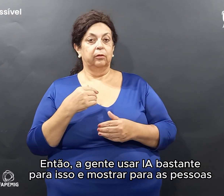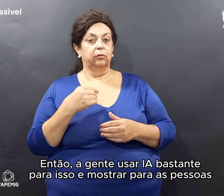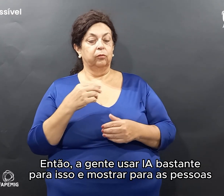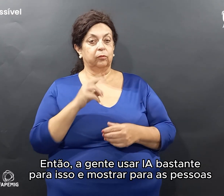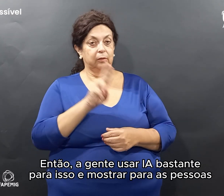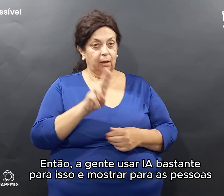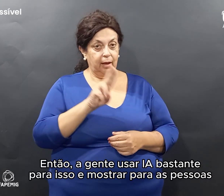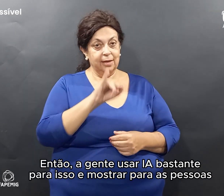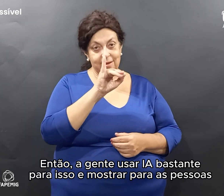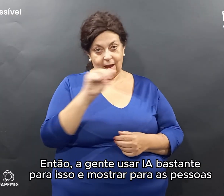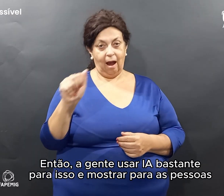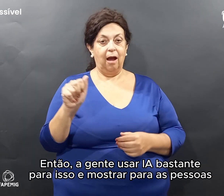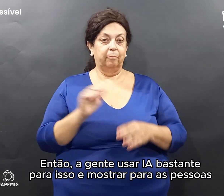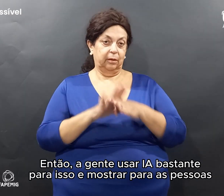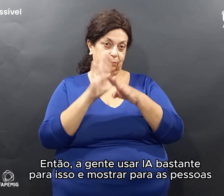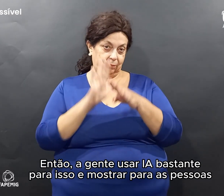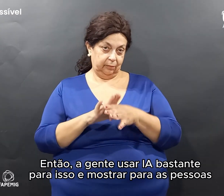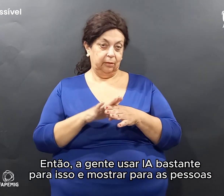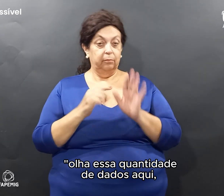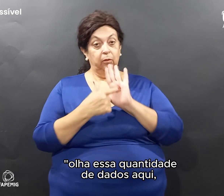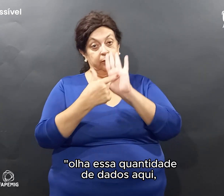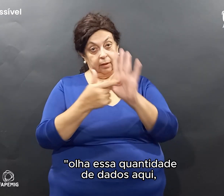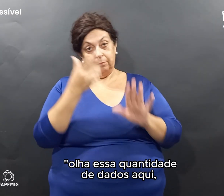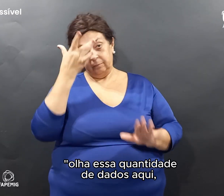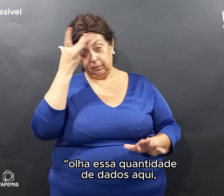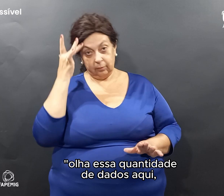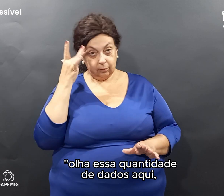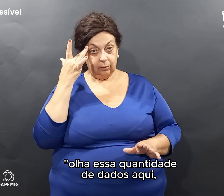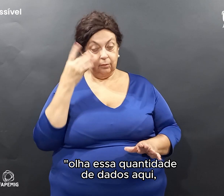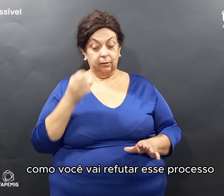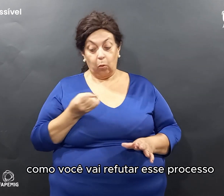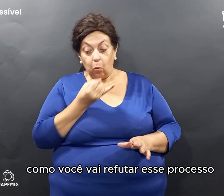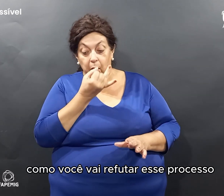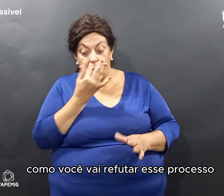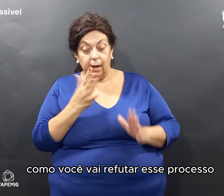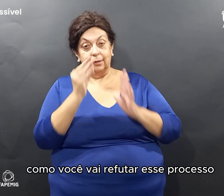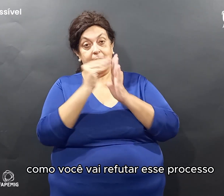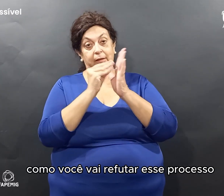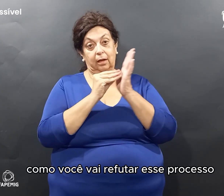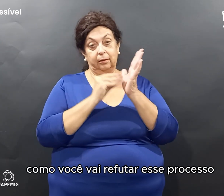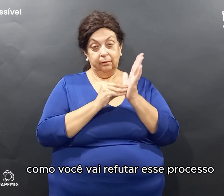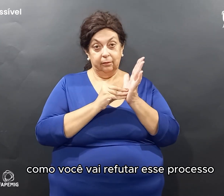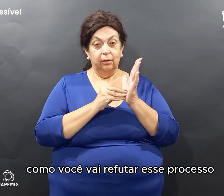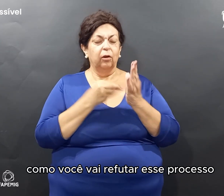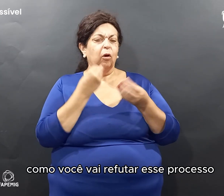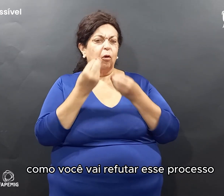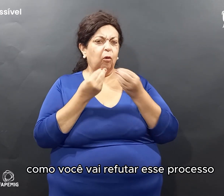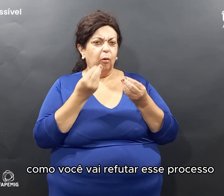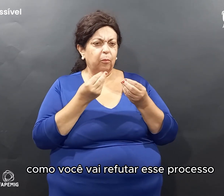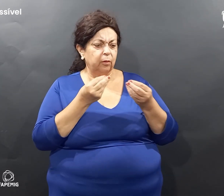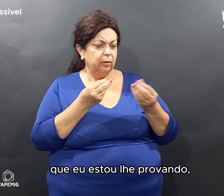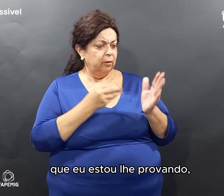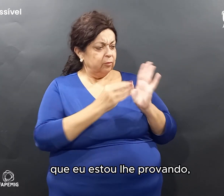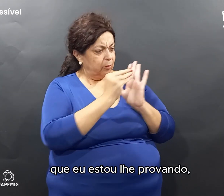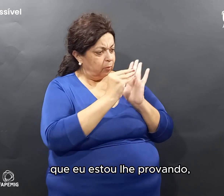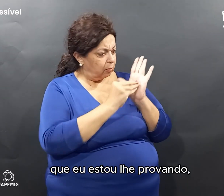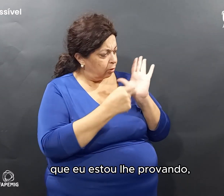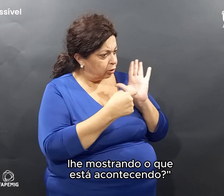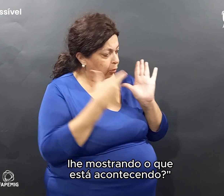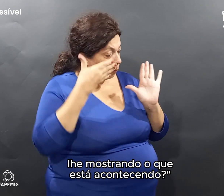bastante para isso e mostrar para as pessoas, olha, essa quantidade de dados aqui. Como você vai refutar esse processo que eu estou lhe provando, lhe mostrando